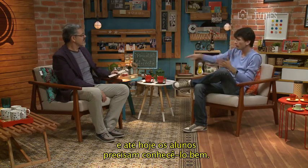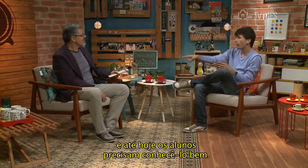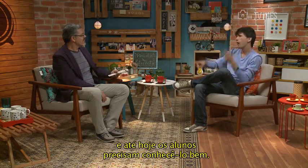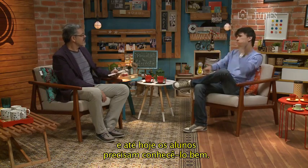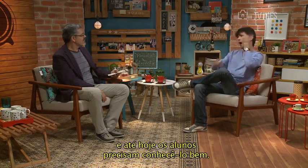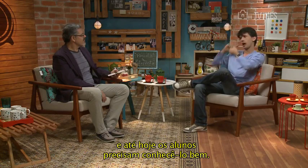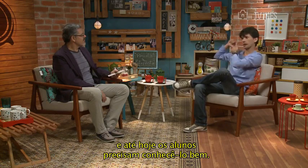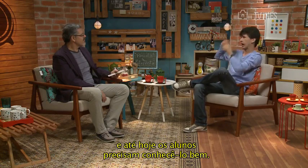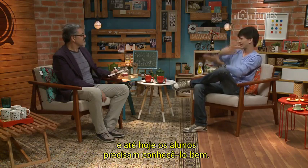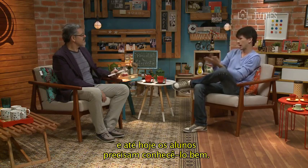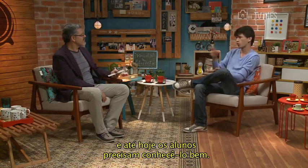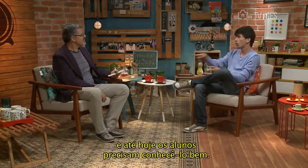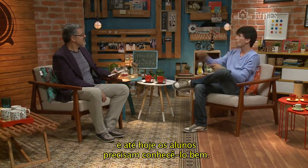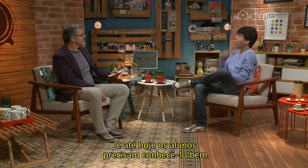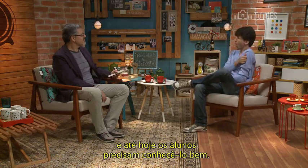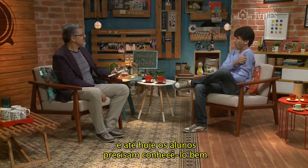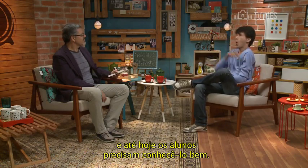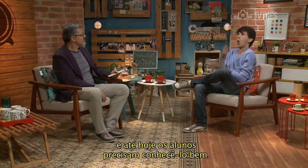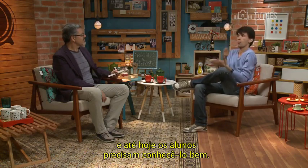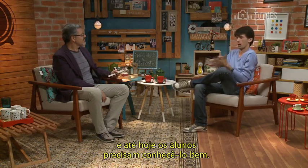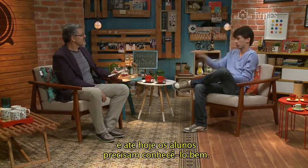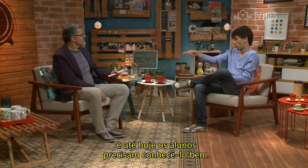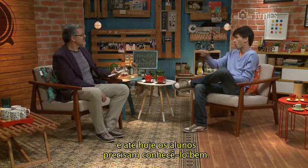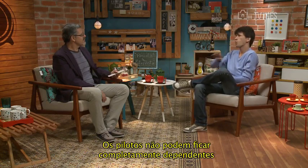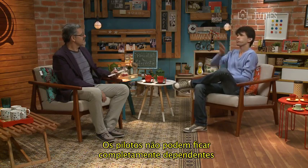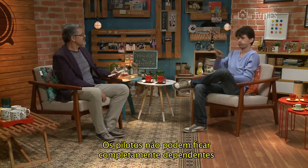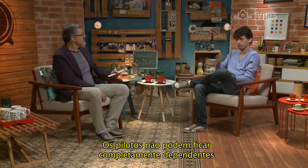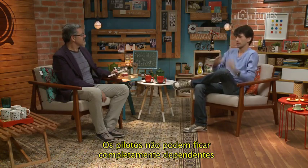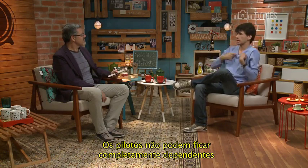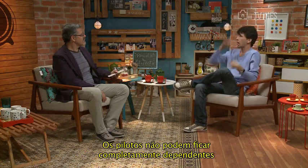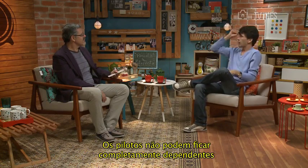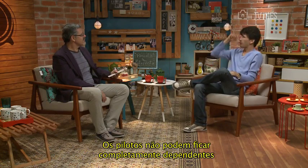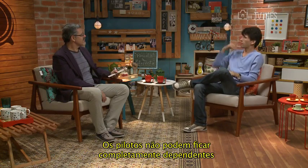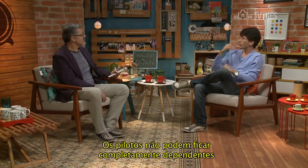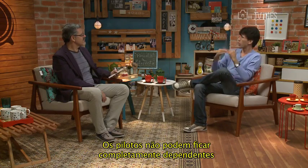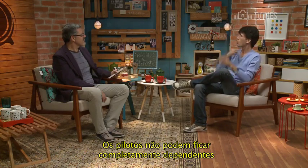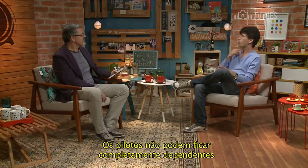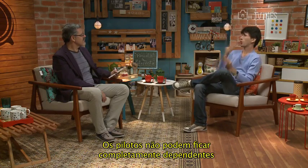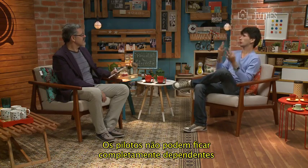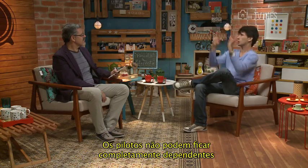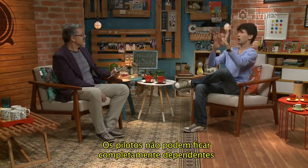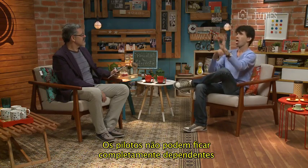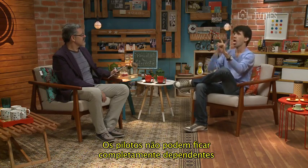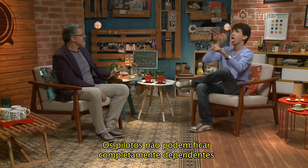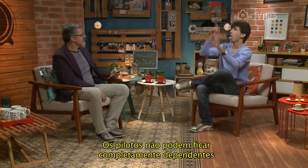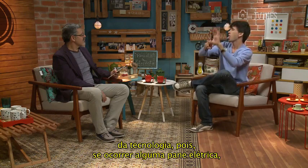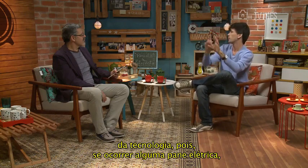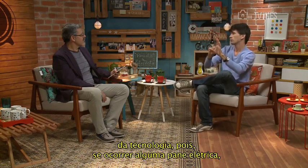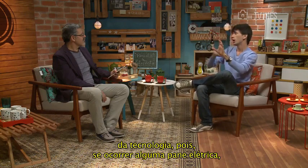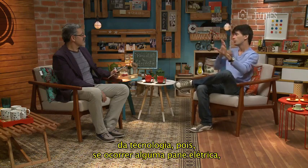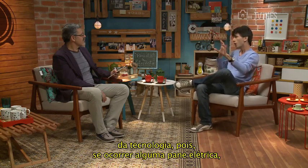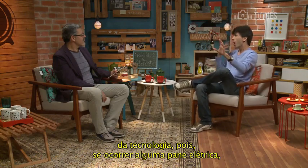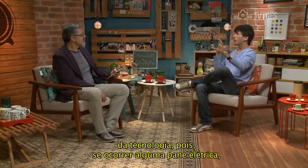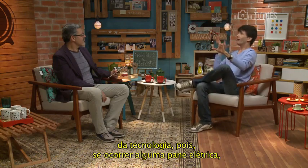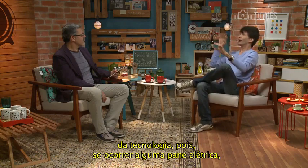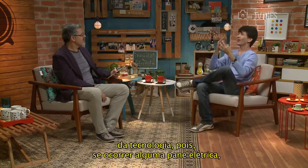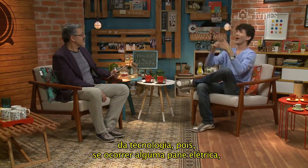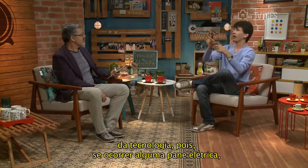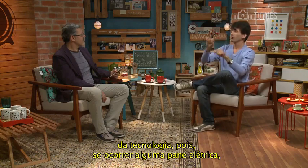e até hoje os alunos precisam conhecer o bem os pilotos não podem ficar completamente dependentes da tecnologia pois se ocorrer